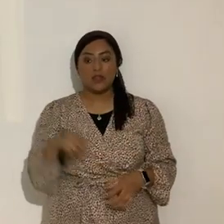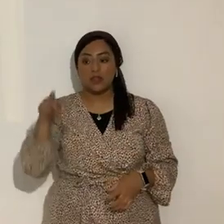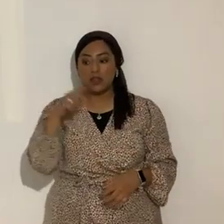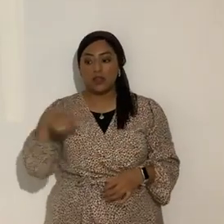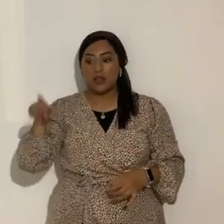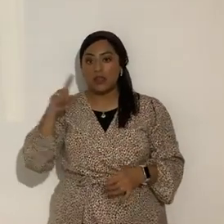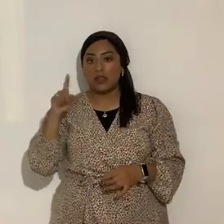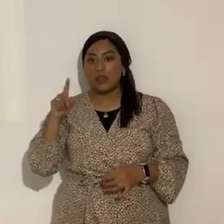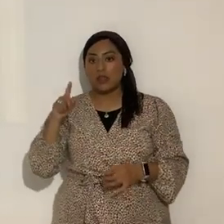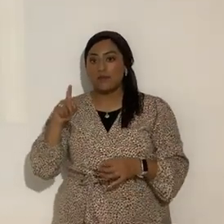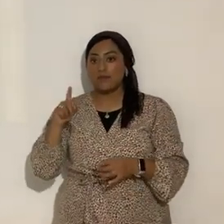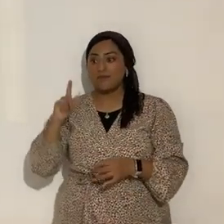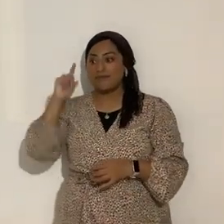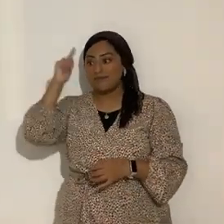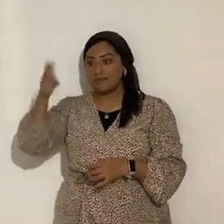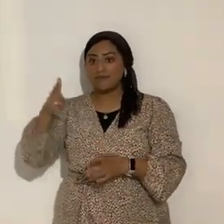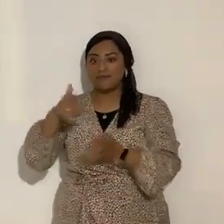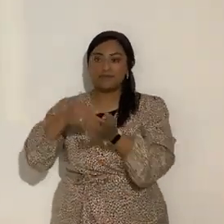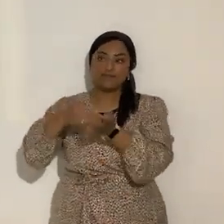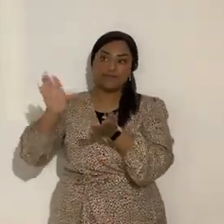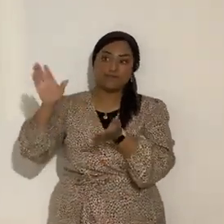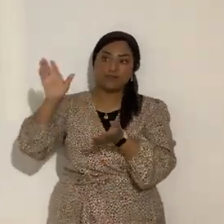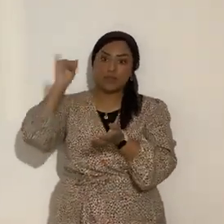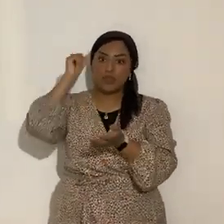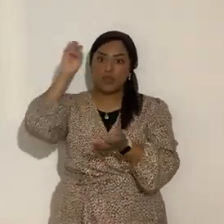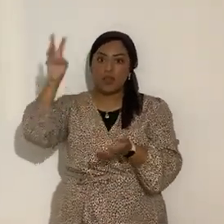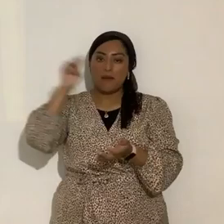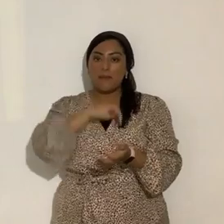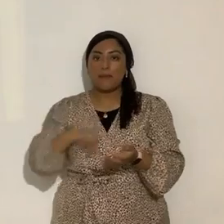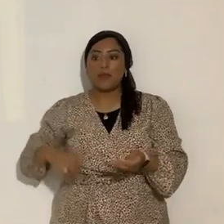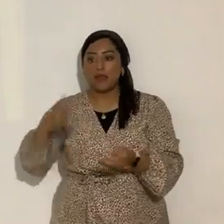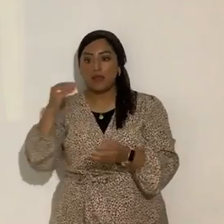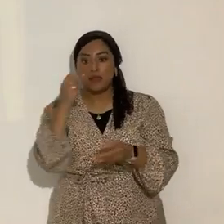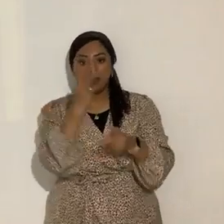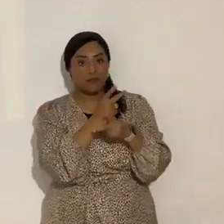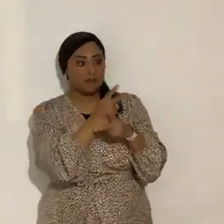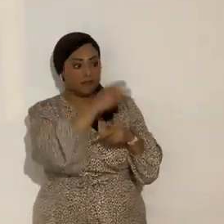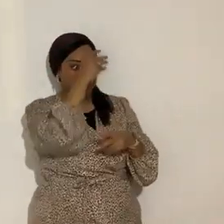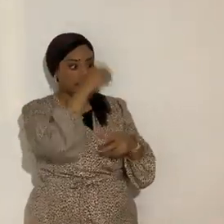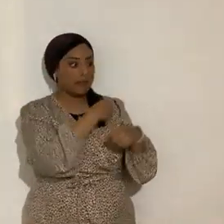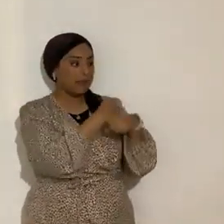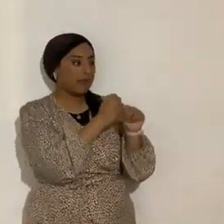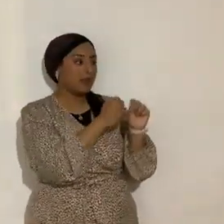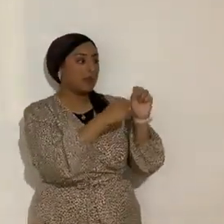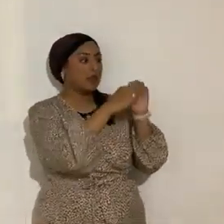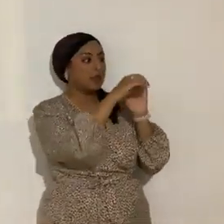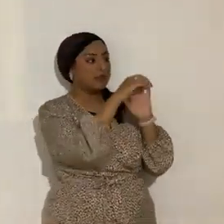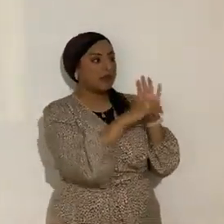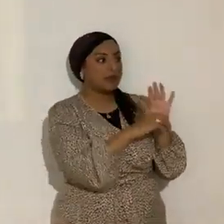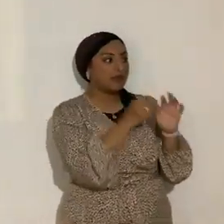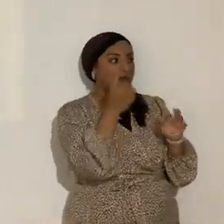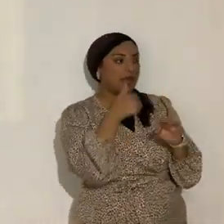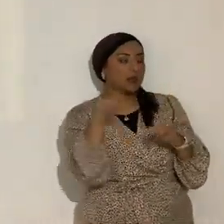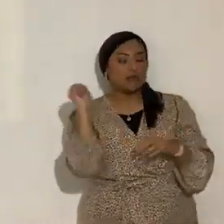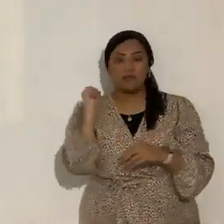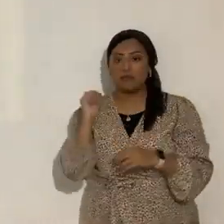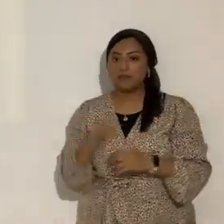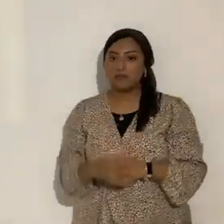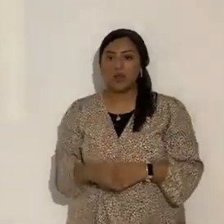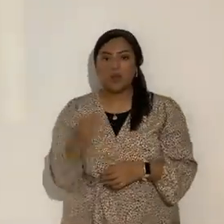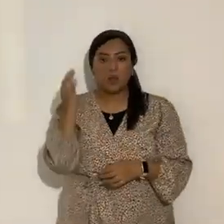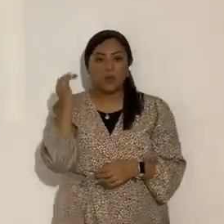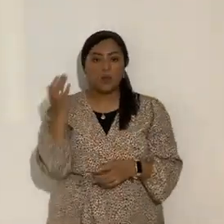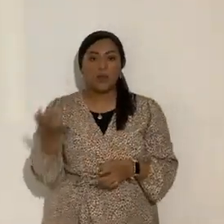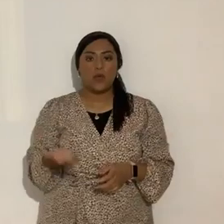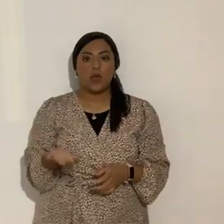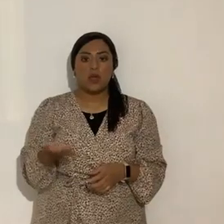acaban negando a Yahshua como el Mesías y yéndose a guardar mandamientos rabínicos o lo que tú quieras, de cualquier denominación. ¿Por